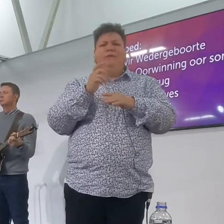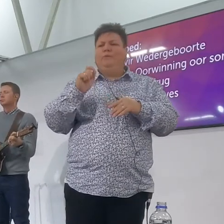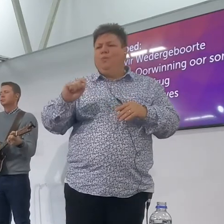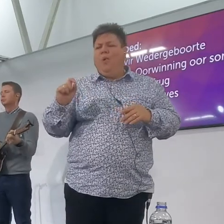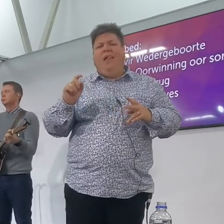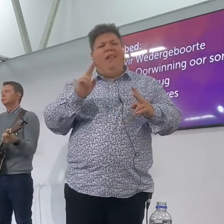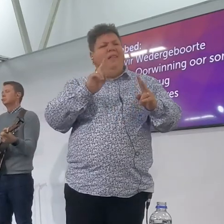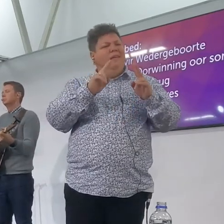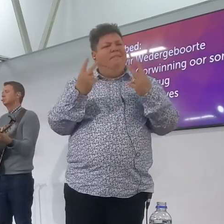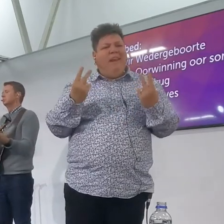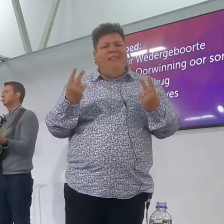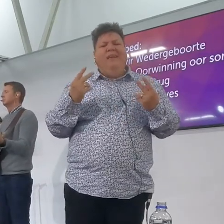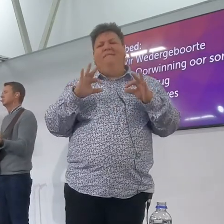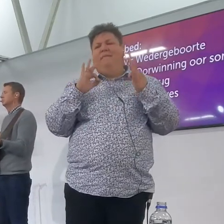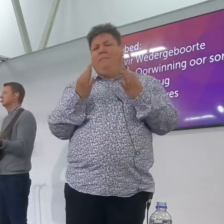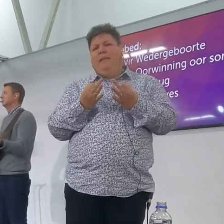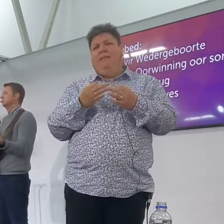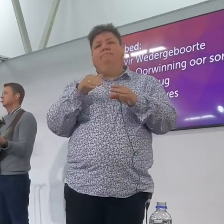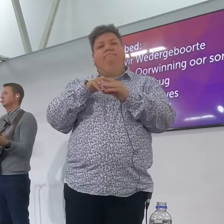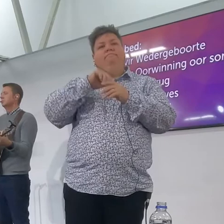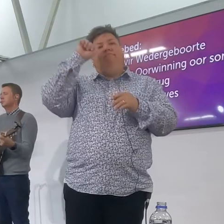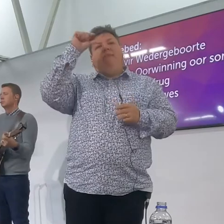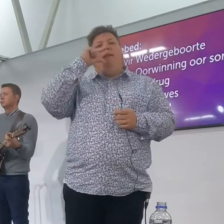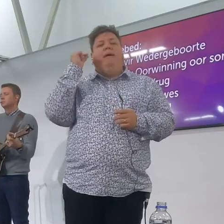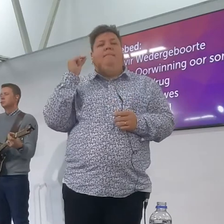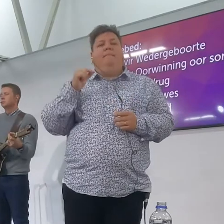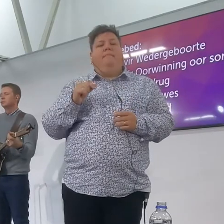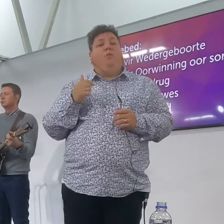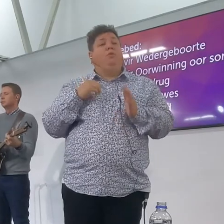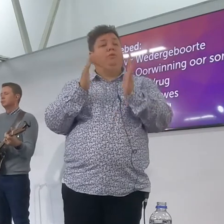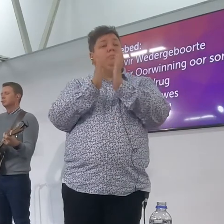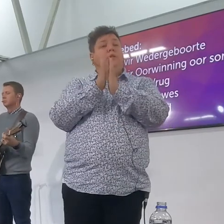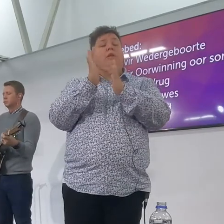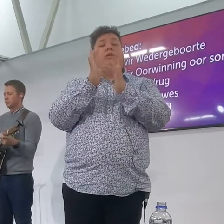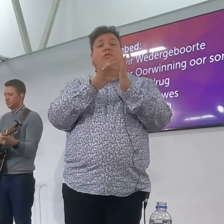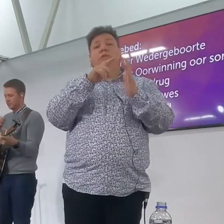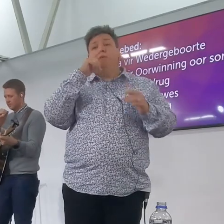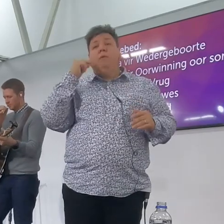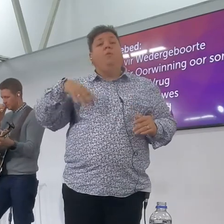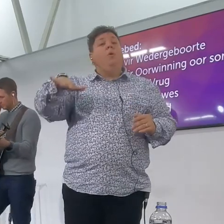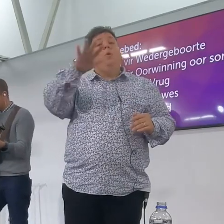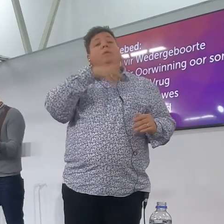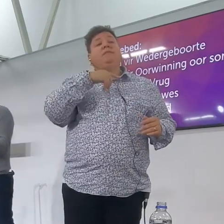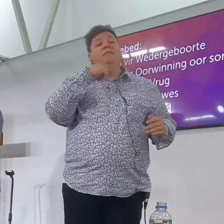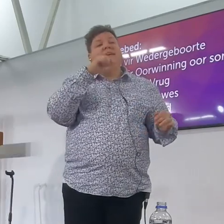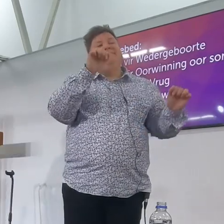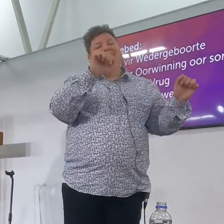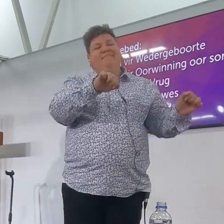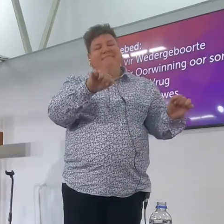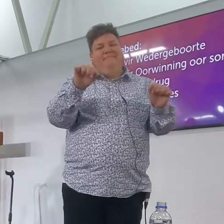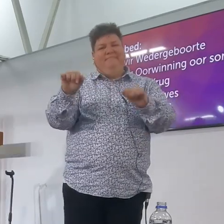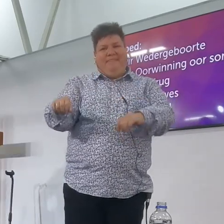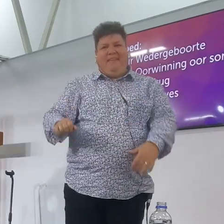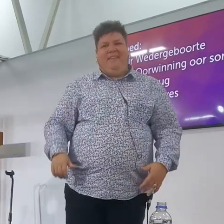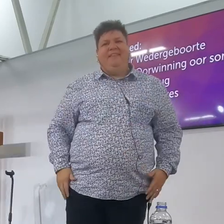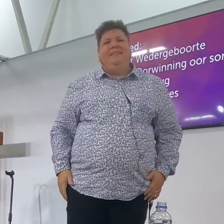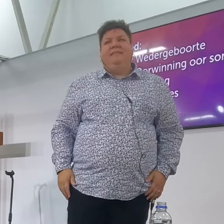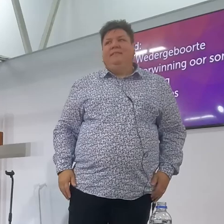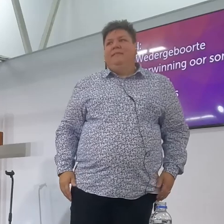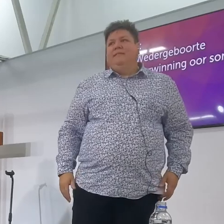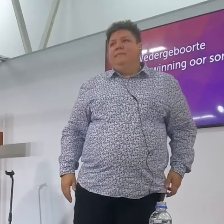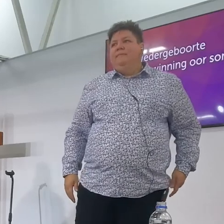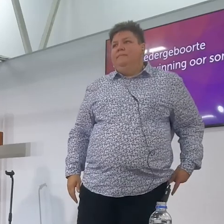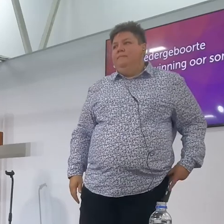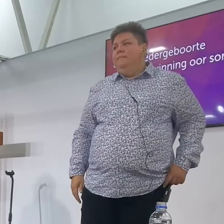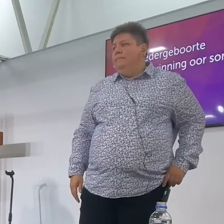skool, in ons buurt. Ons bid dit in Jesus naam. Die kinders van die Here sê Amen.